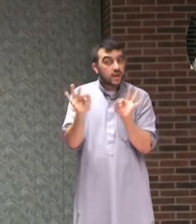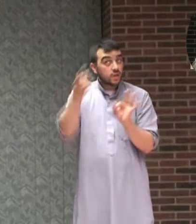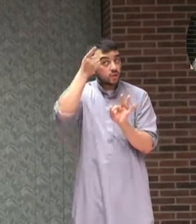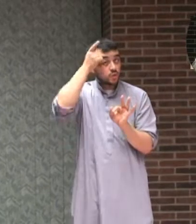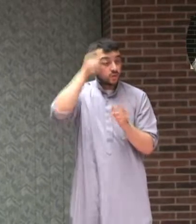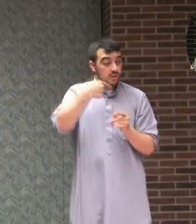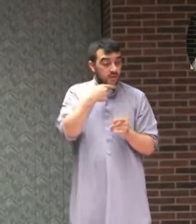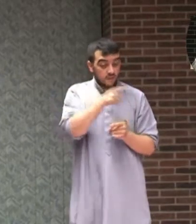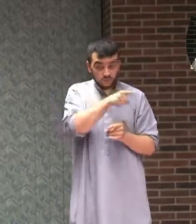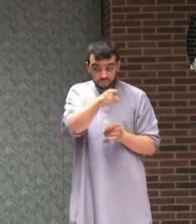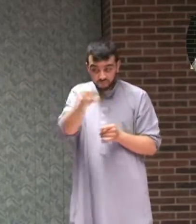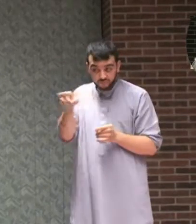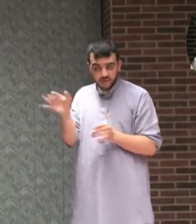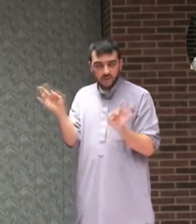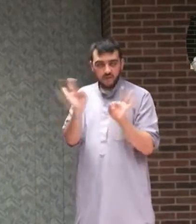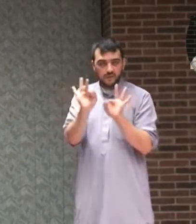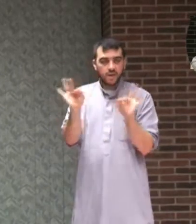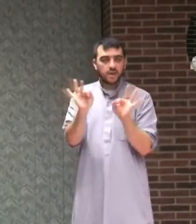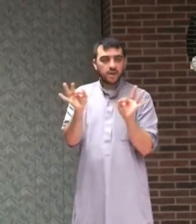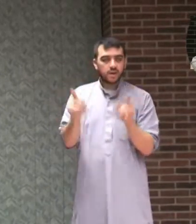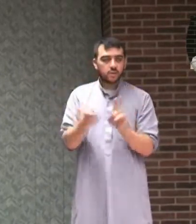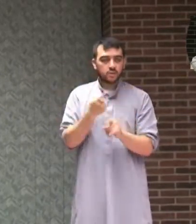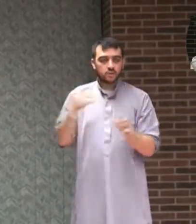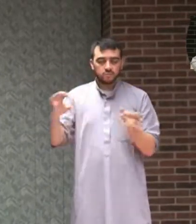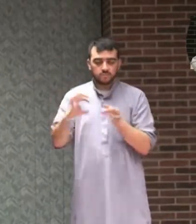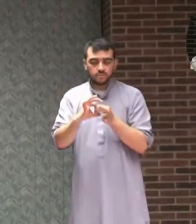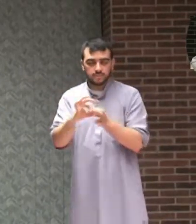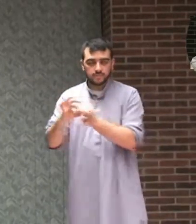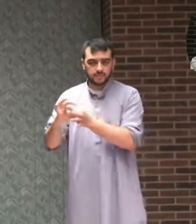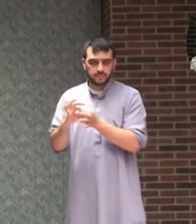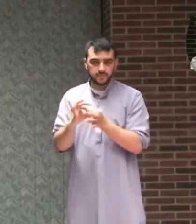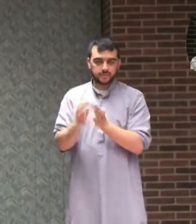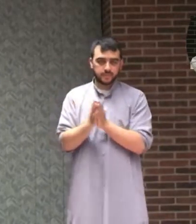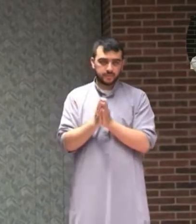qu'Allah subhanahu wa ta'ala nous demande d'avoir entre nous.